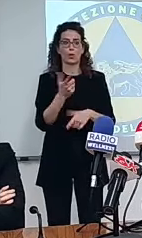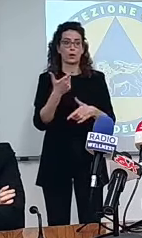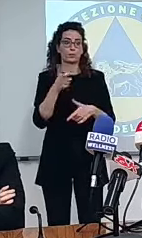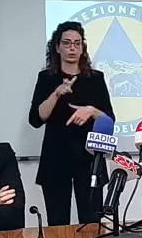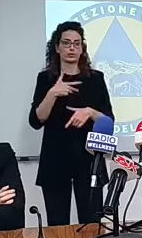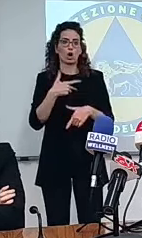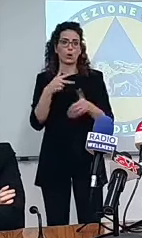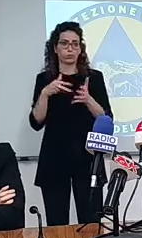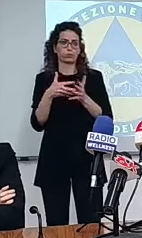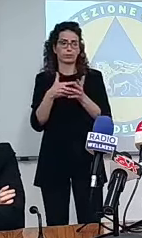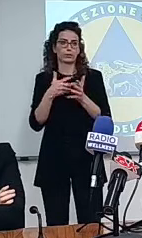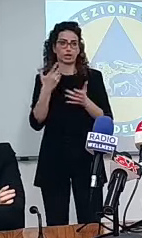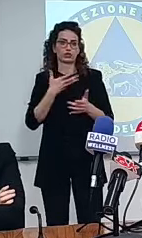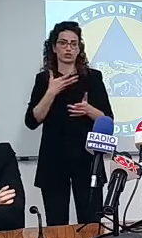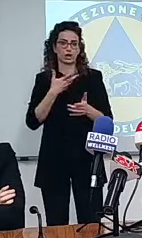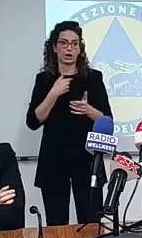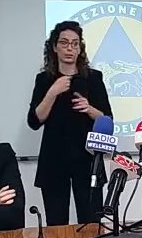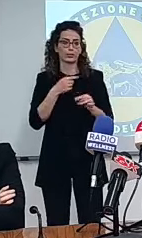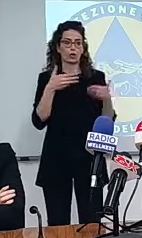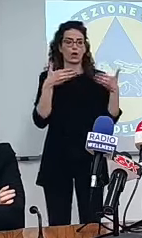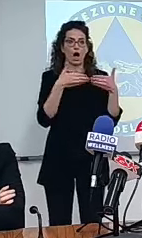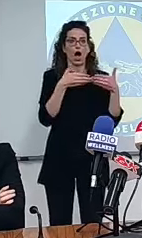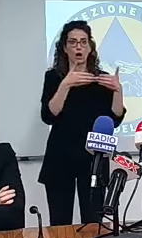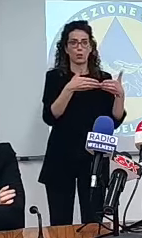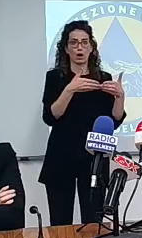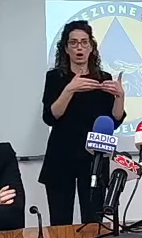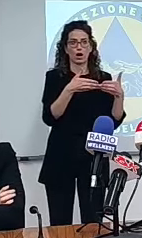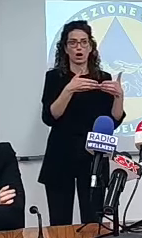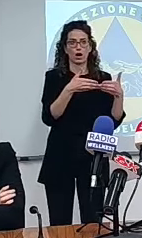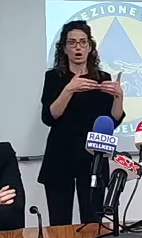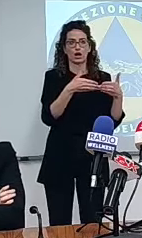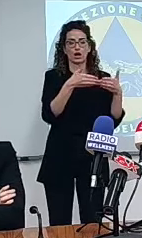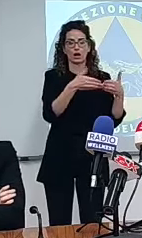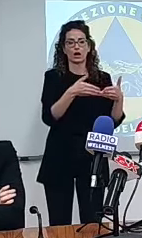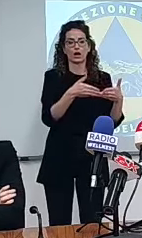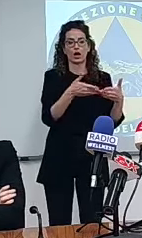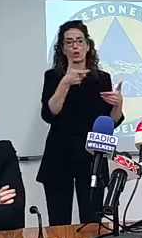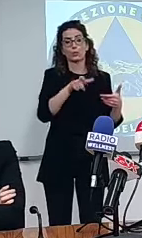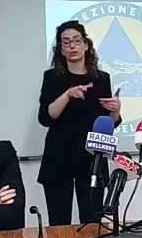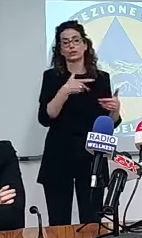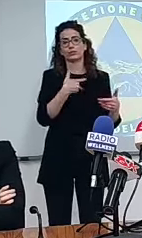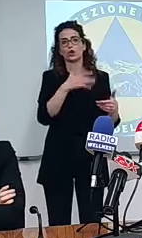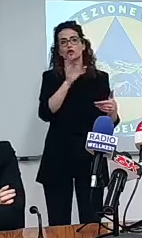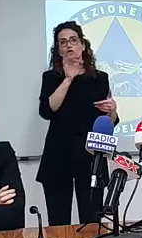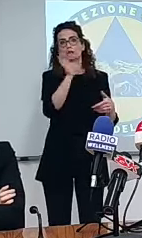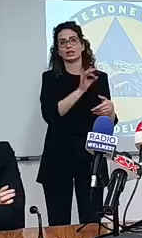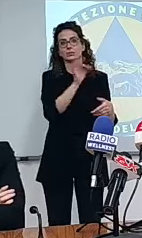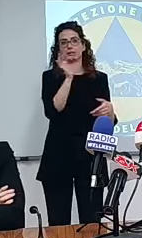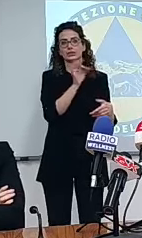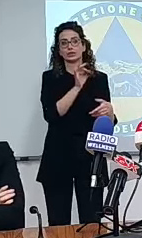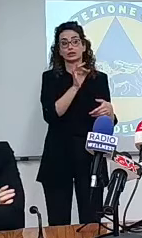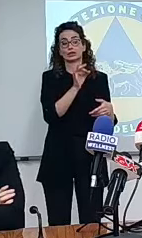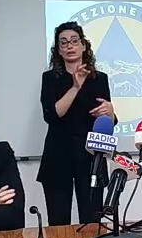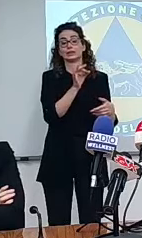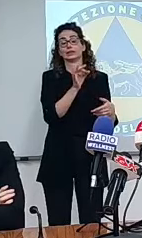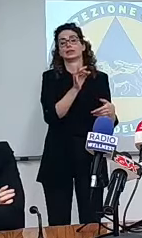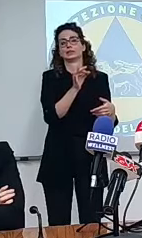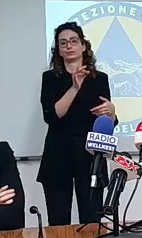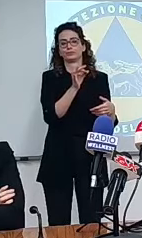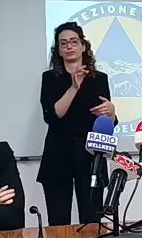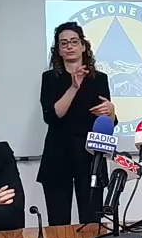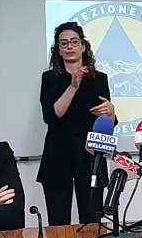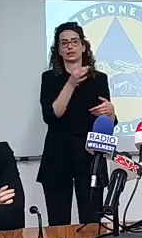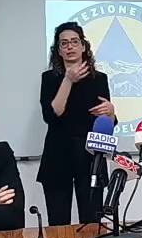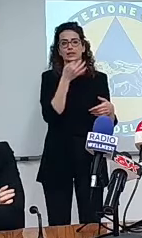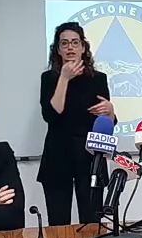c'è, in particolar modo sul trasporto acqueo, dove oggettivamente garantire il 50% non ci permette